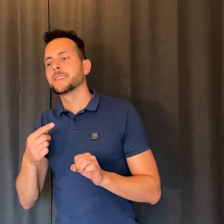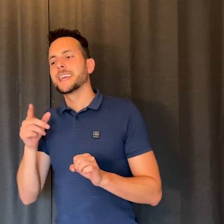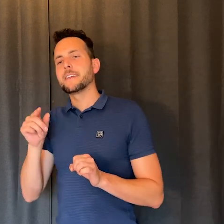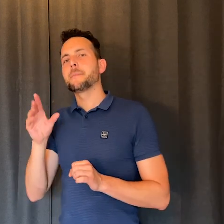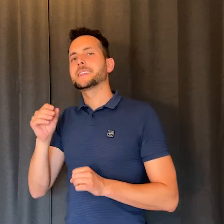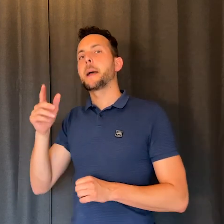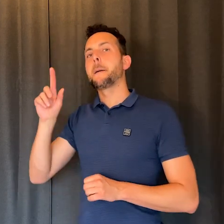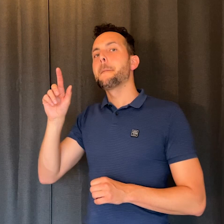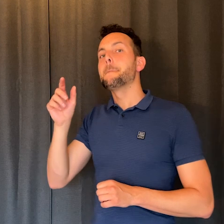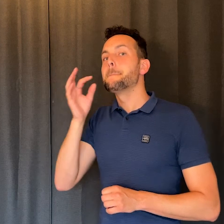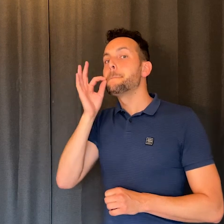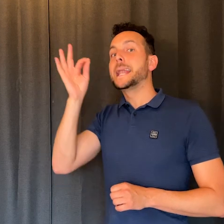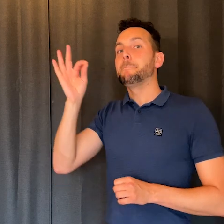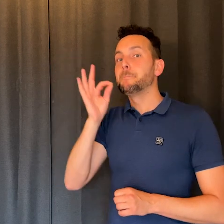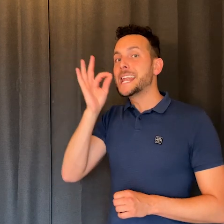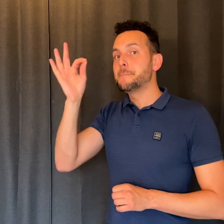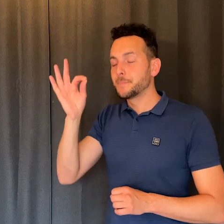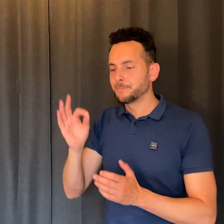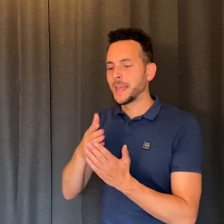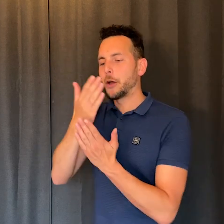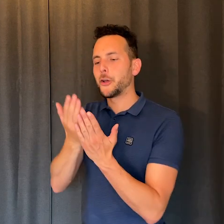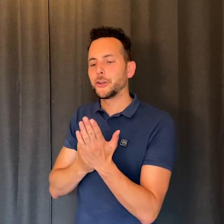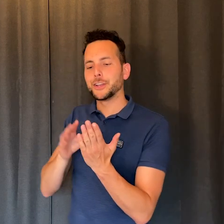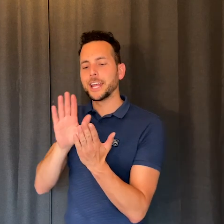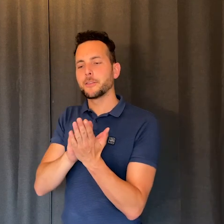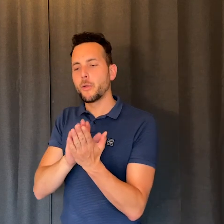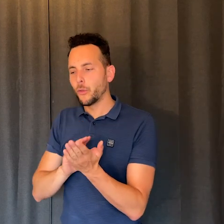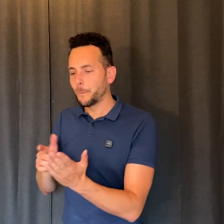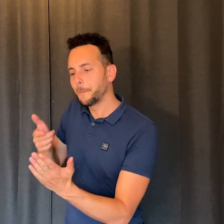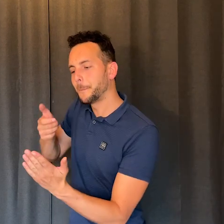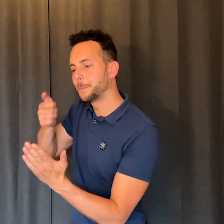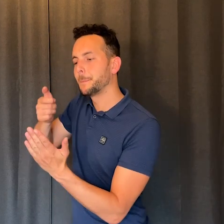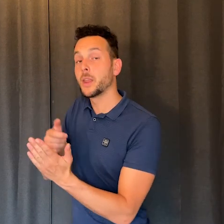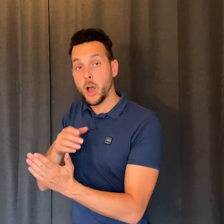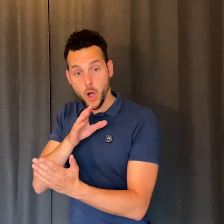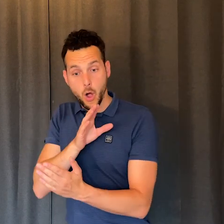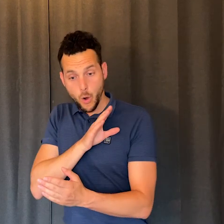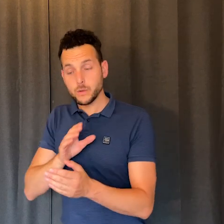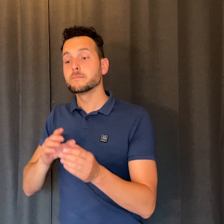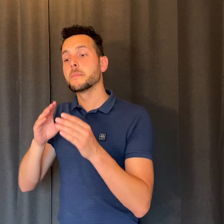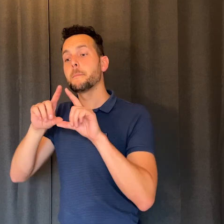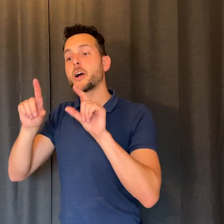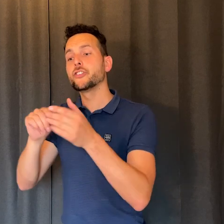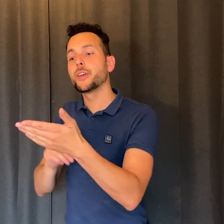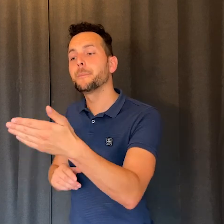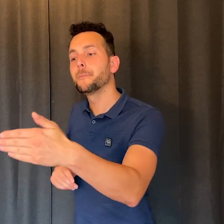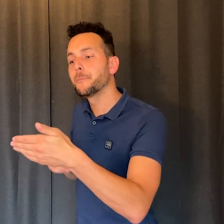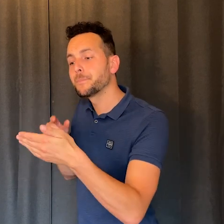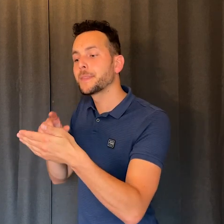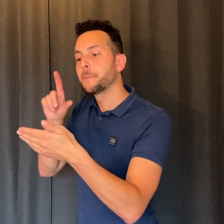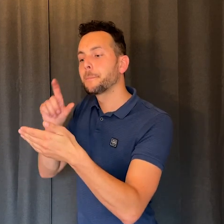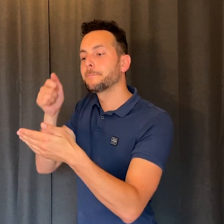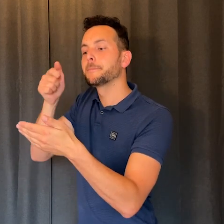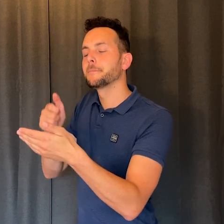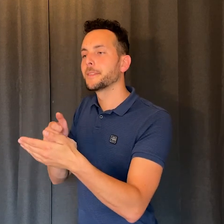pet meenemen. Een gedichtenbundel. Ja. Bliep bliep. En even je pasje ook. Hoi. Ja, staat erop